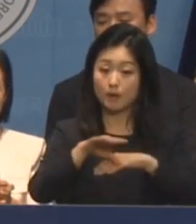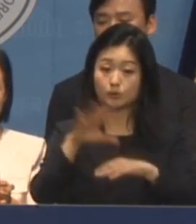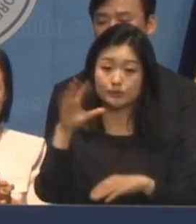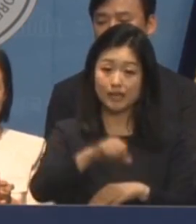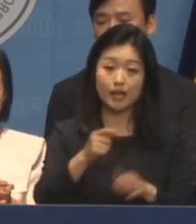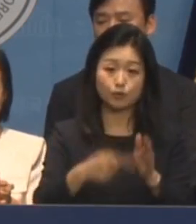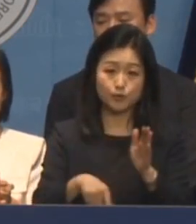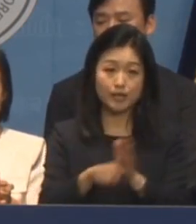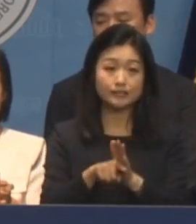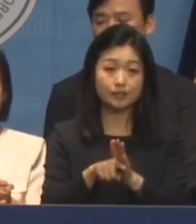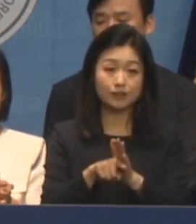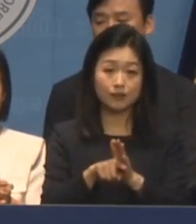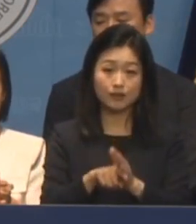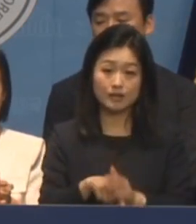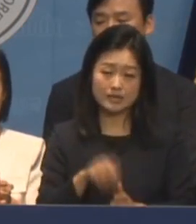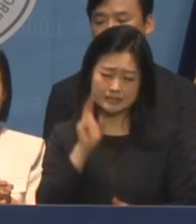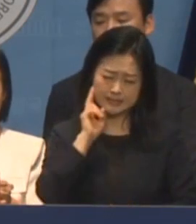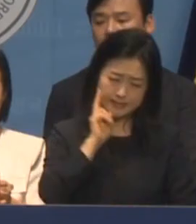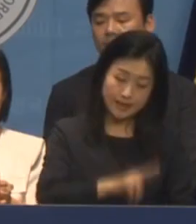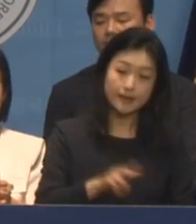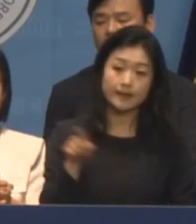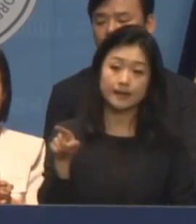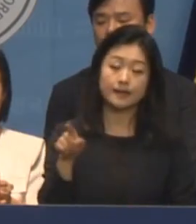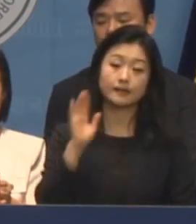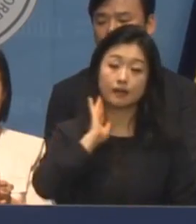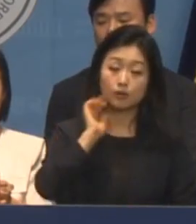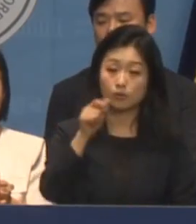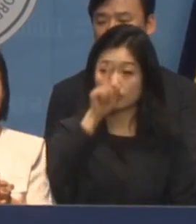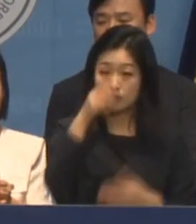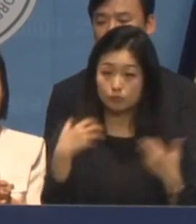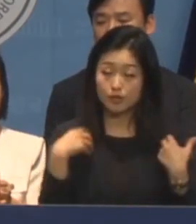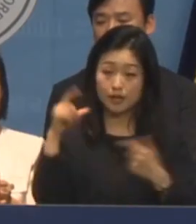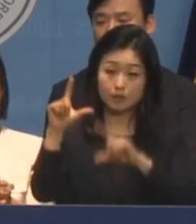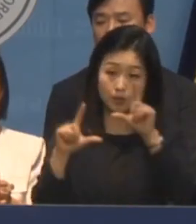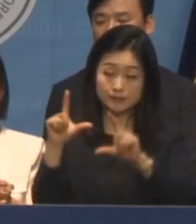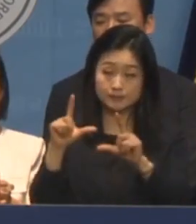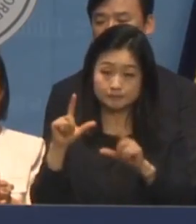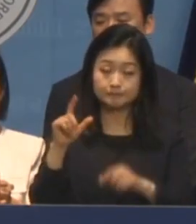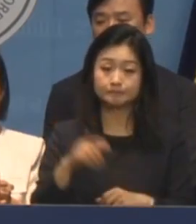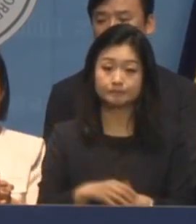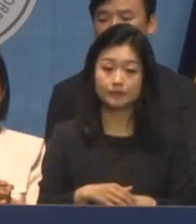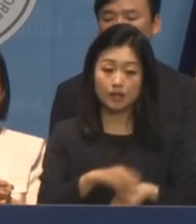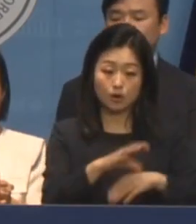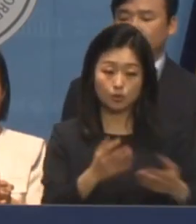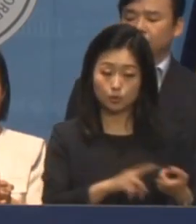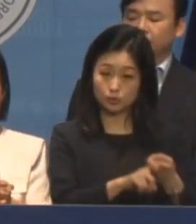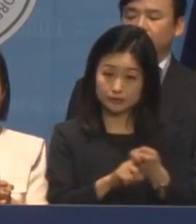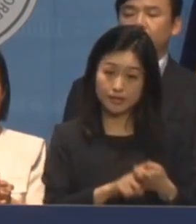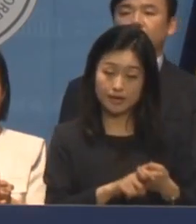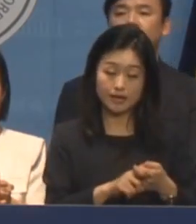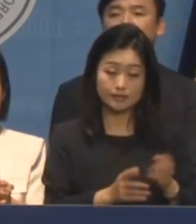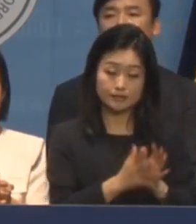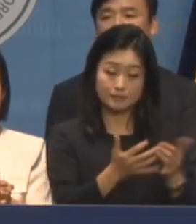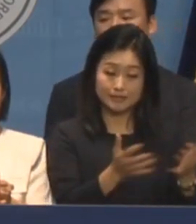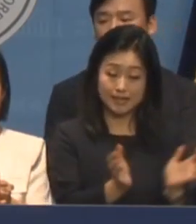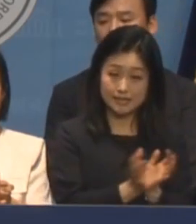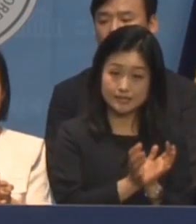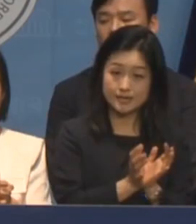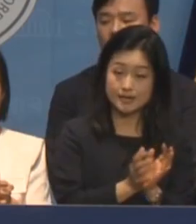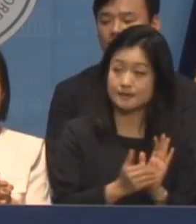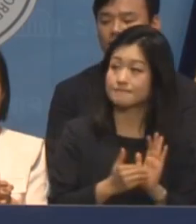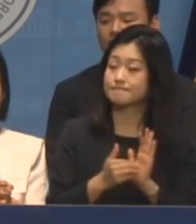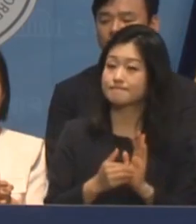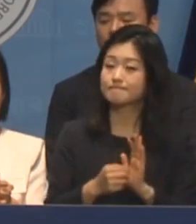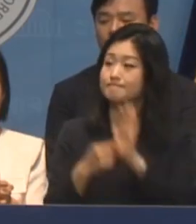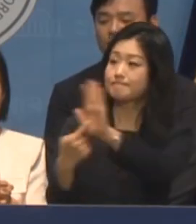장악을 위해 온갖 퇴악질로 점철됐던 윤석열 정권 행태는 이제 언론 노동자들과 시민들의 저항 앞에 패퇴의